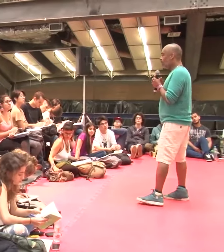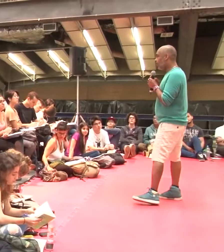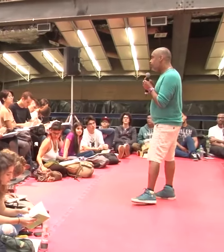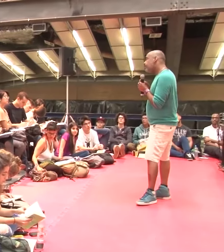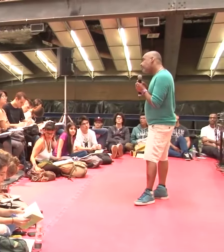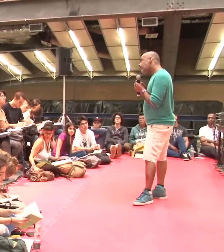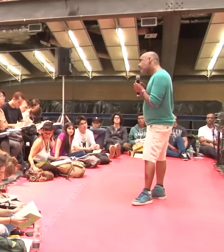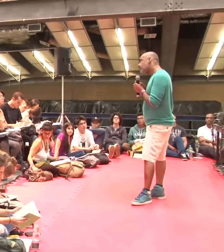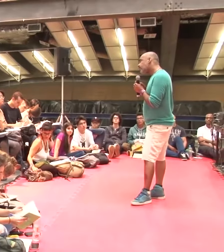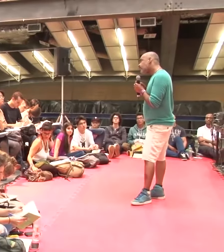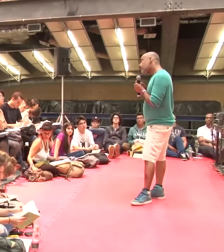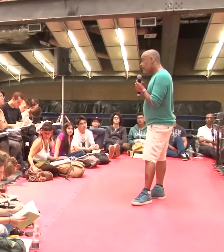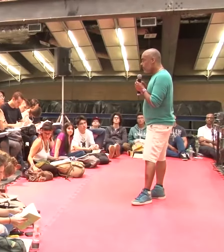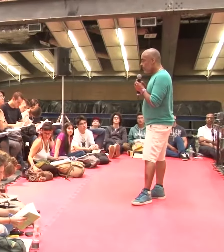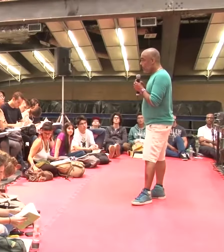meio